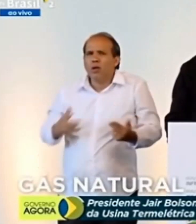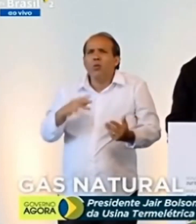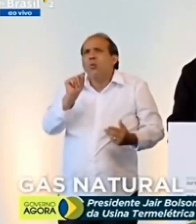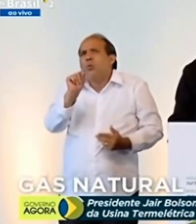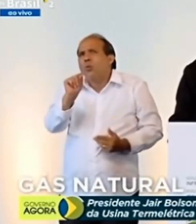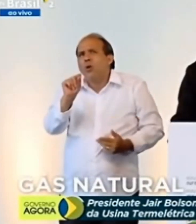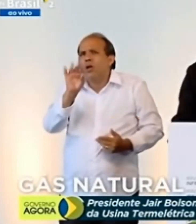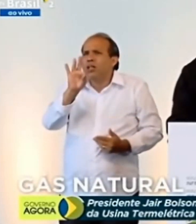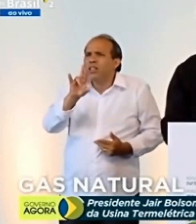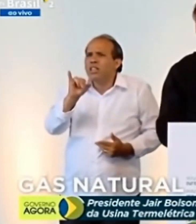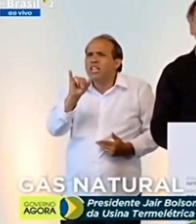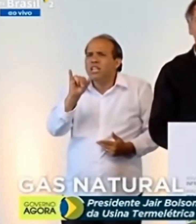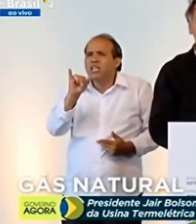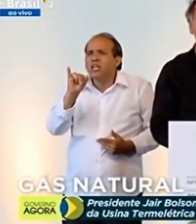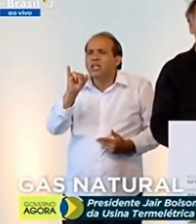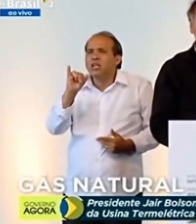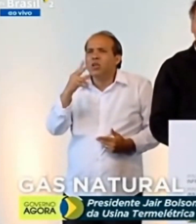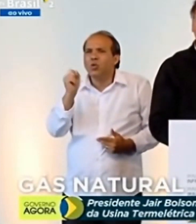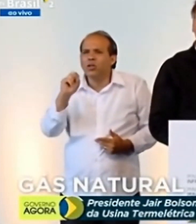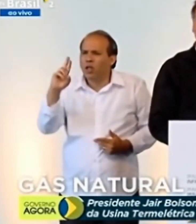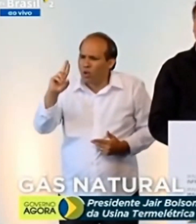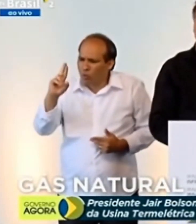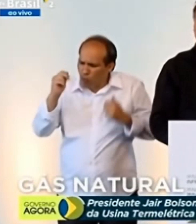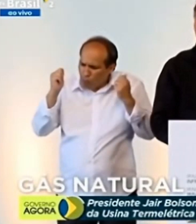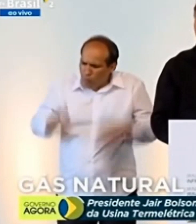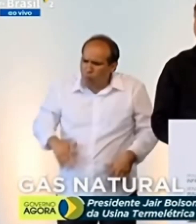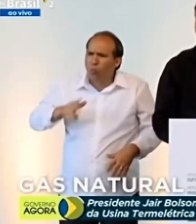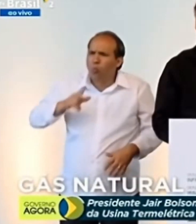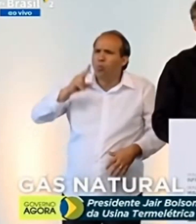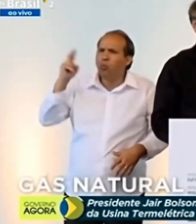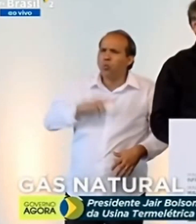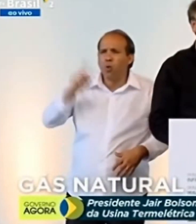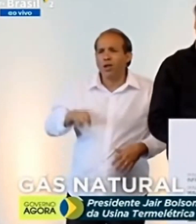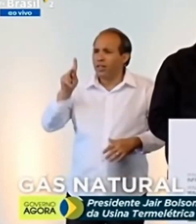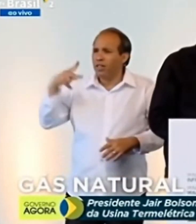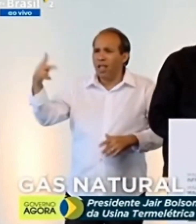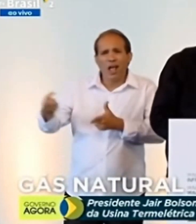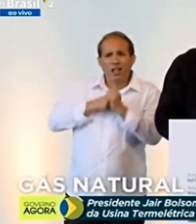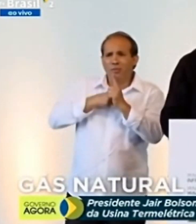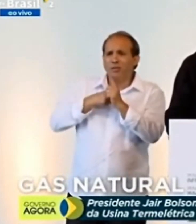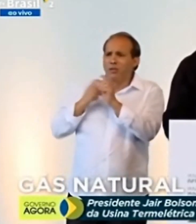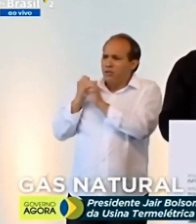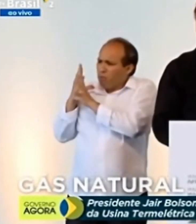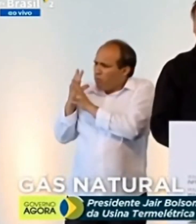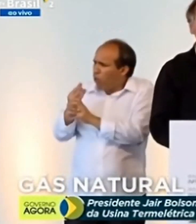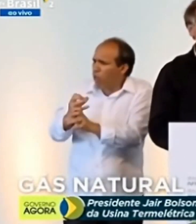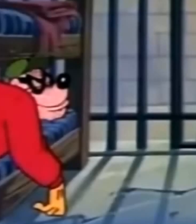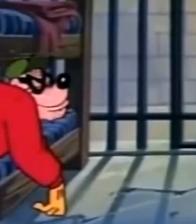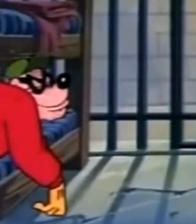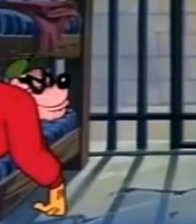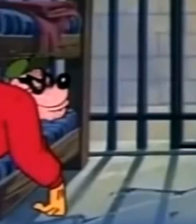quase R$1 trilhão? Essa foi a dívida da Petrobras que ela contraiu ao longo desses